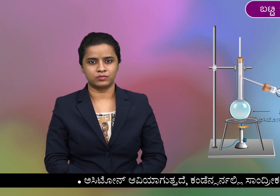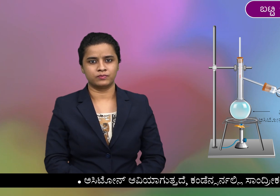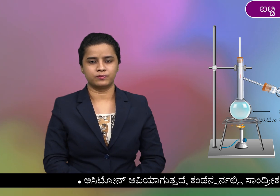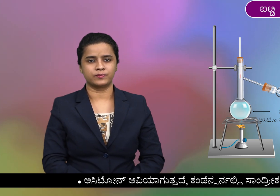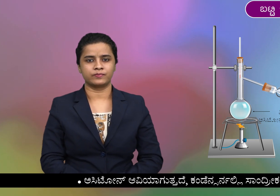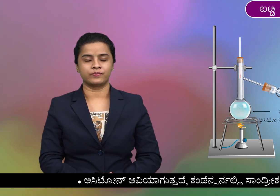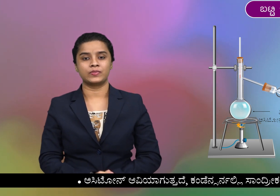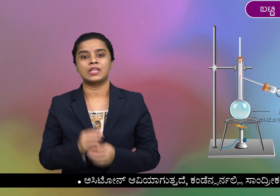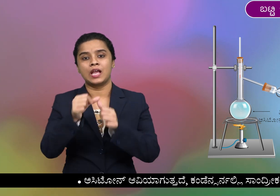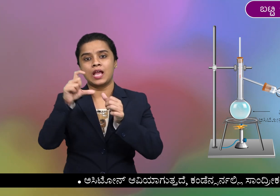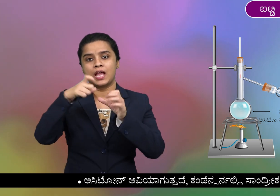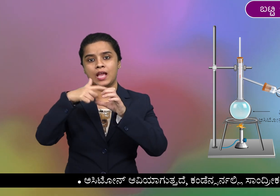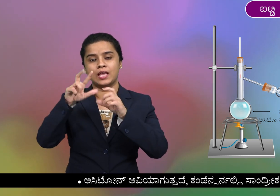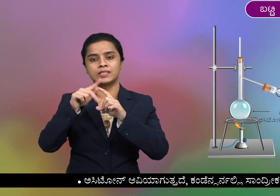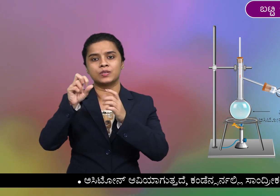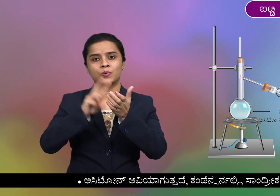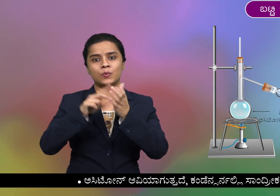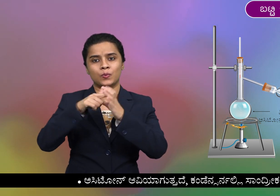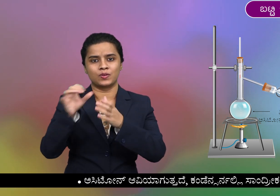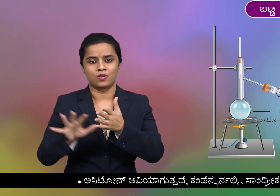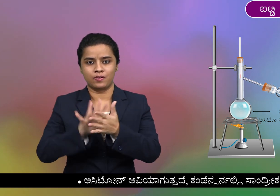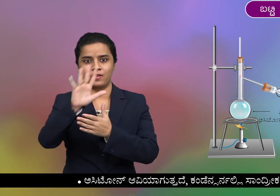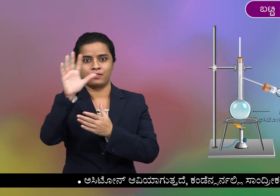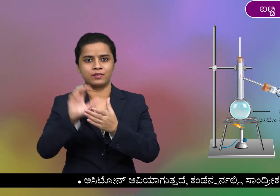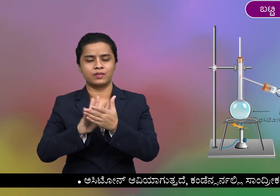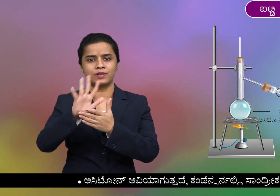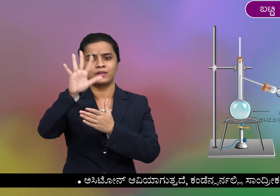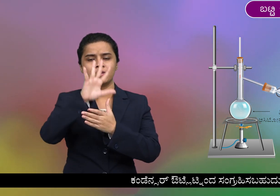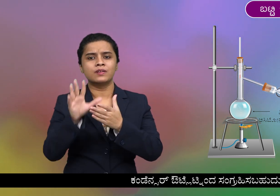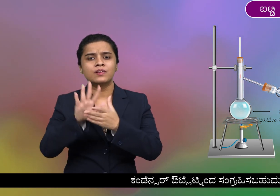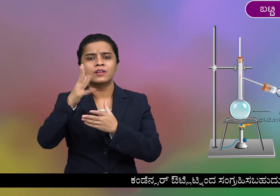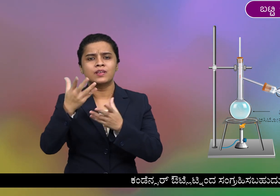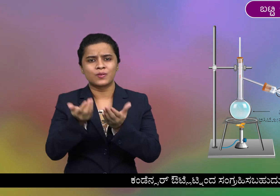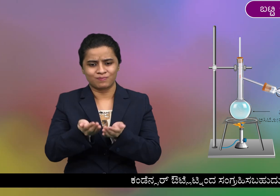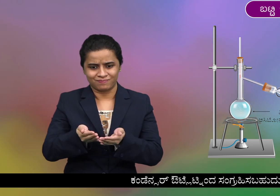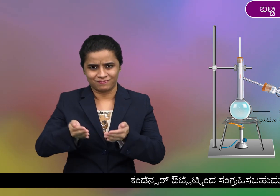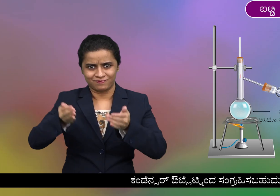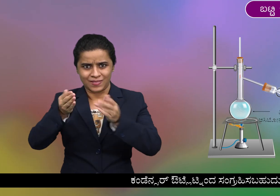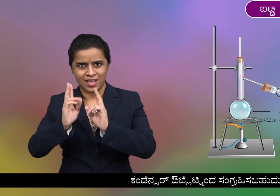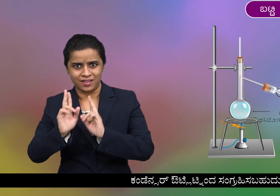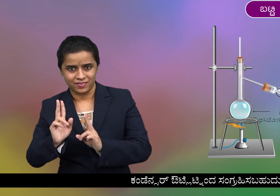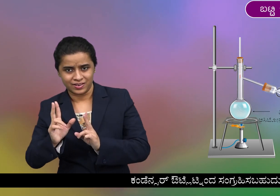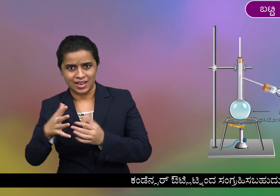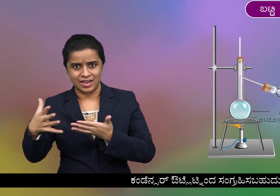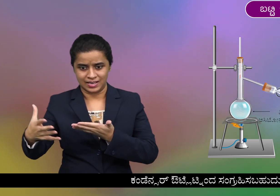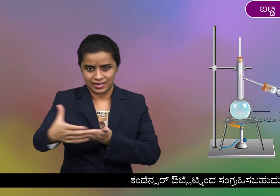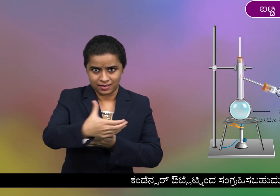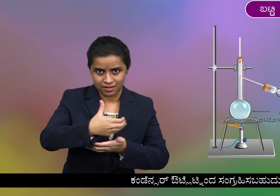ಅಸಿಟೋನ್ ಆವಿಯಾಗುತ್ತದೆ, ಕಂಡೆನ್ಸರ್ನಲ್ಲಿ ಸಾಂದ್ರೀಕರಿಸುತ್ತದೆ ಮತ್ತು ಕಂಡೆನ್ಸರ್ ಔಟ್ಲೆಟ್ನಿಂದ ಸಂಗ್ರಹಿಸಬಹುದು.